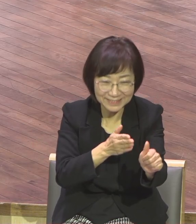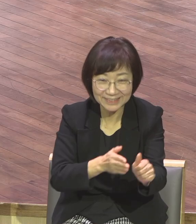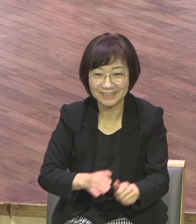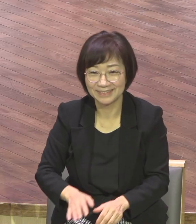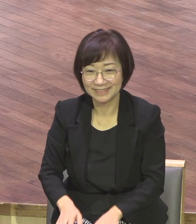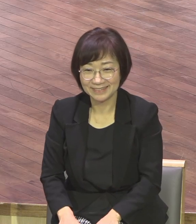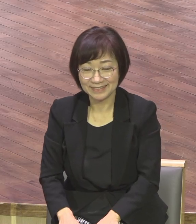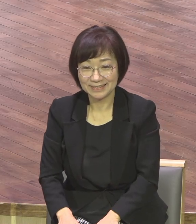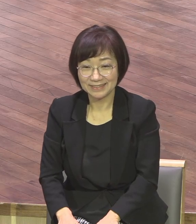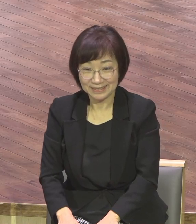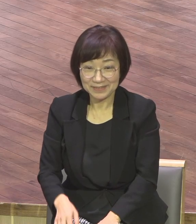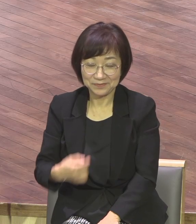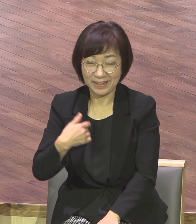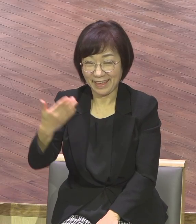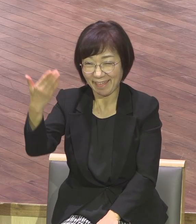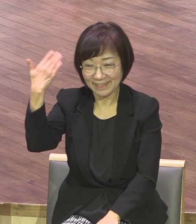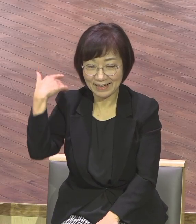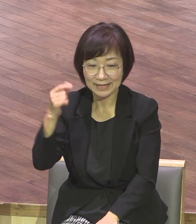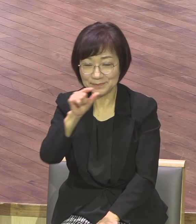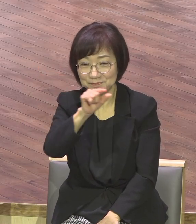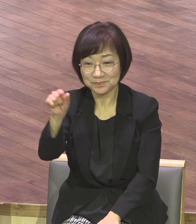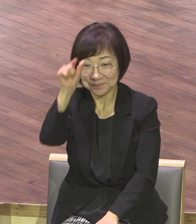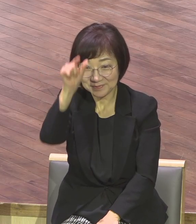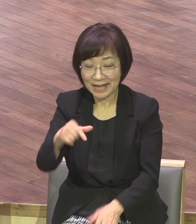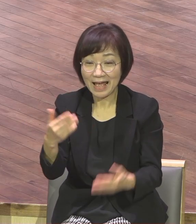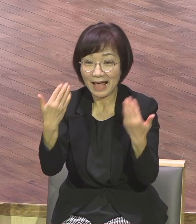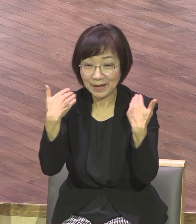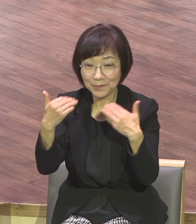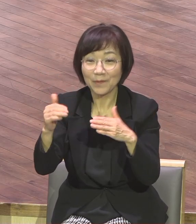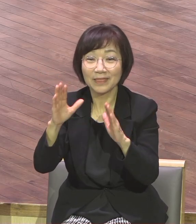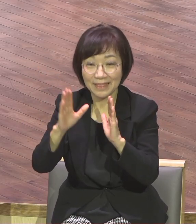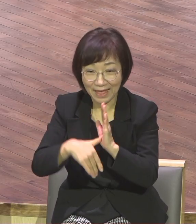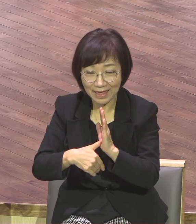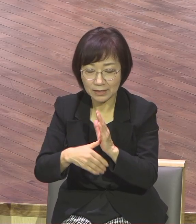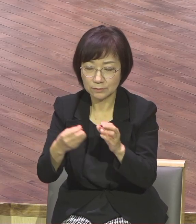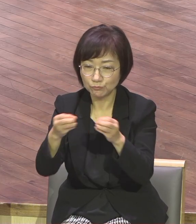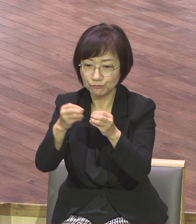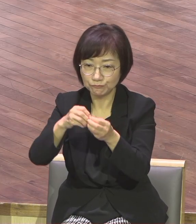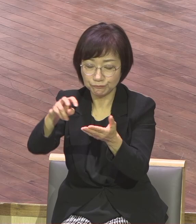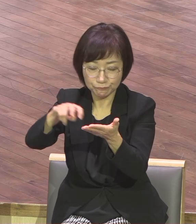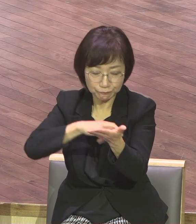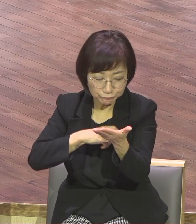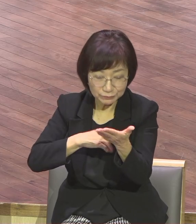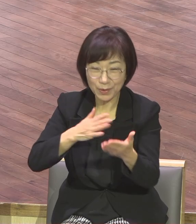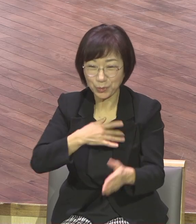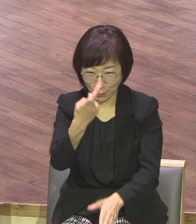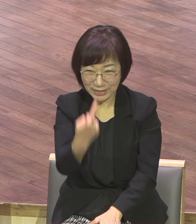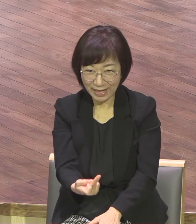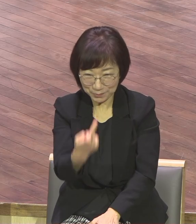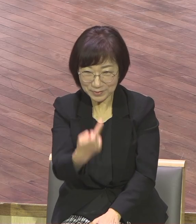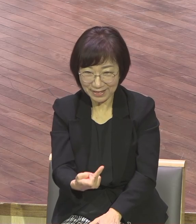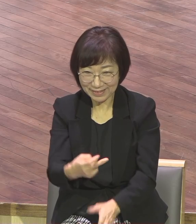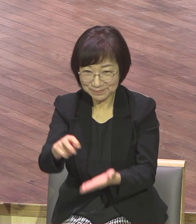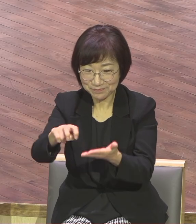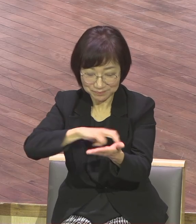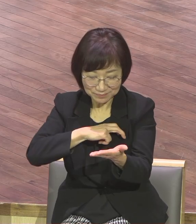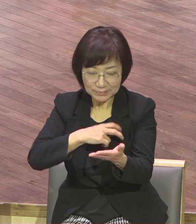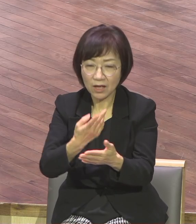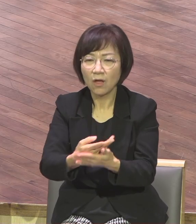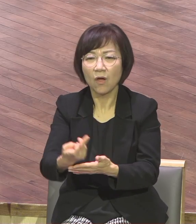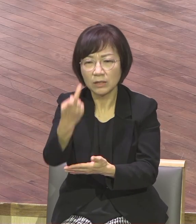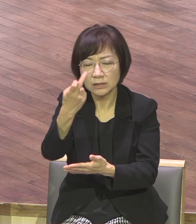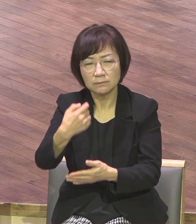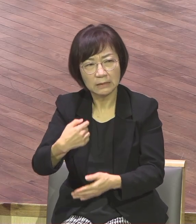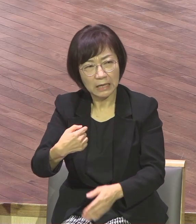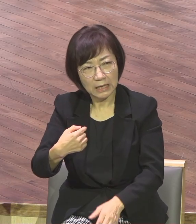때 정민주 장로가 사업할 때 그렇게 문자고 하죠. 형님, 제 사업을 위해서 기도해